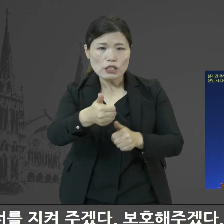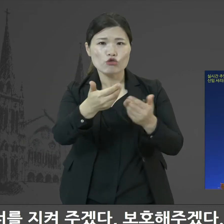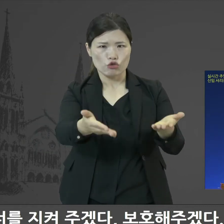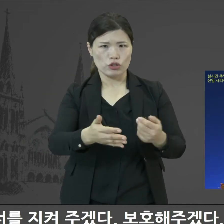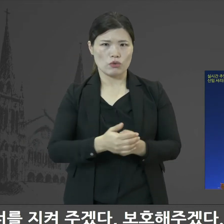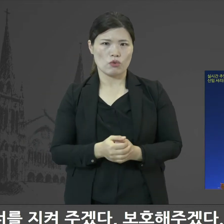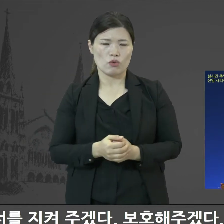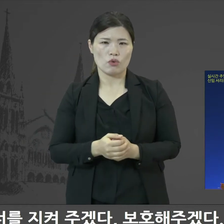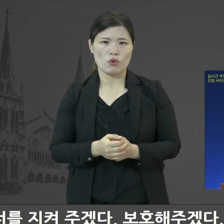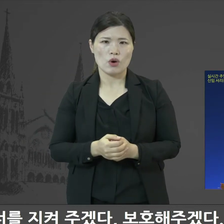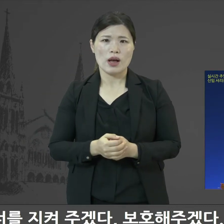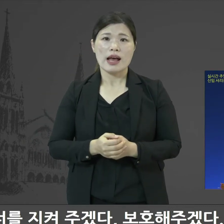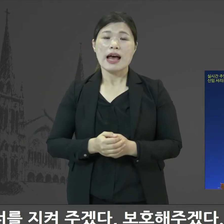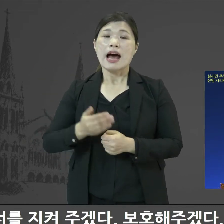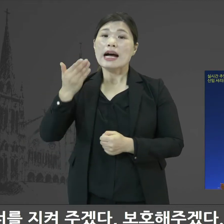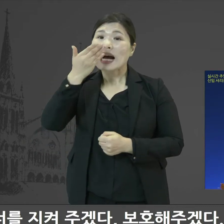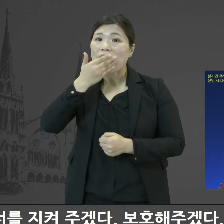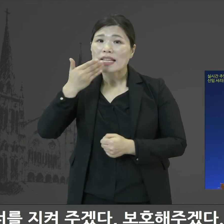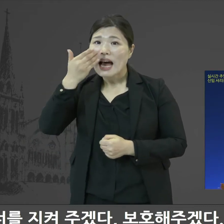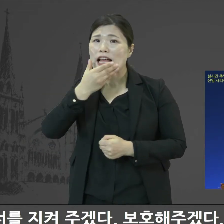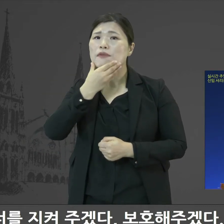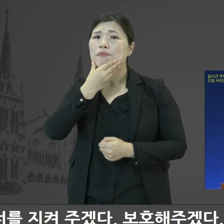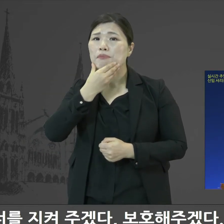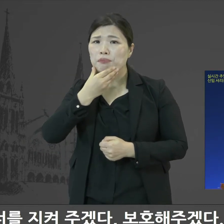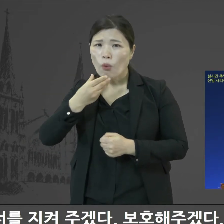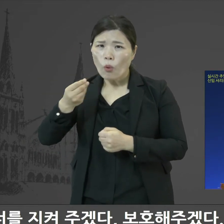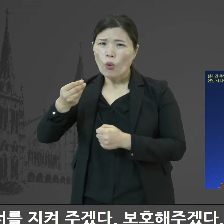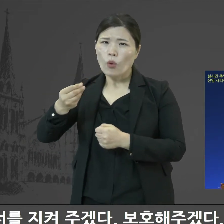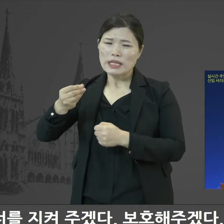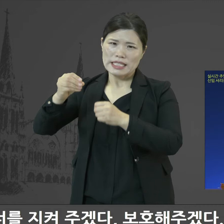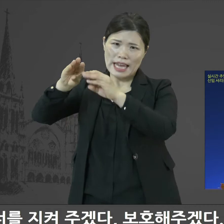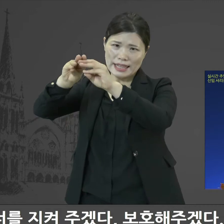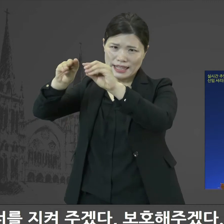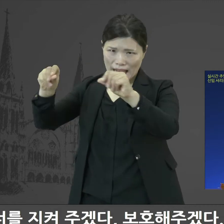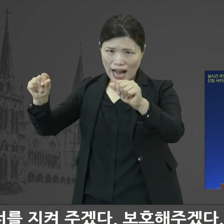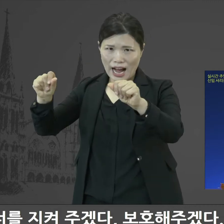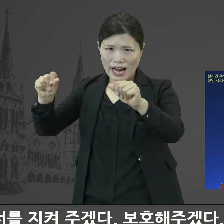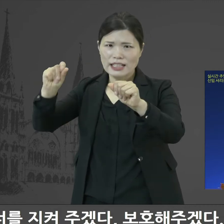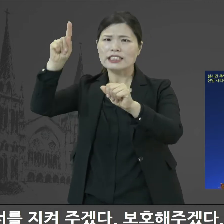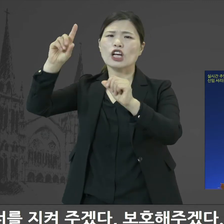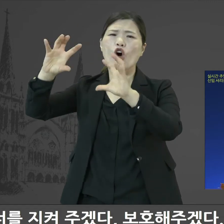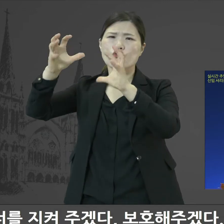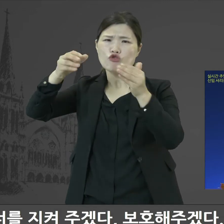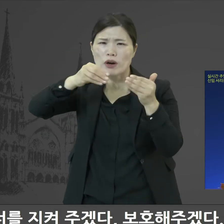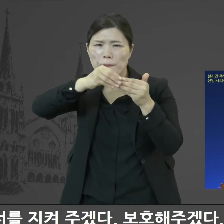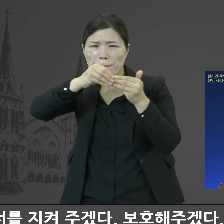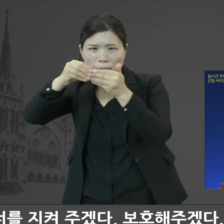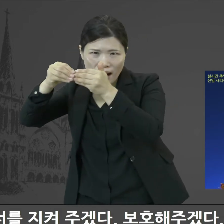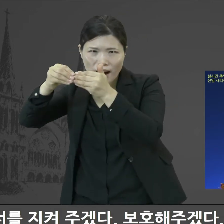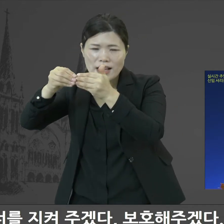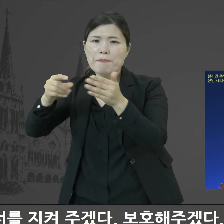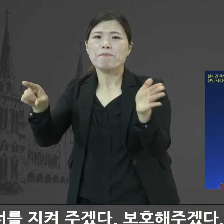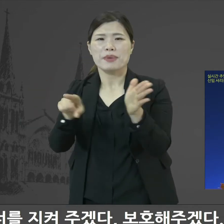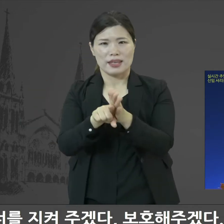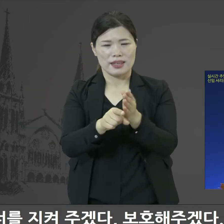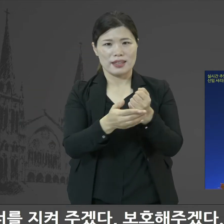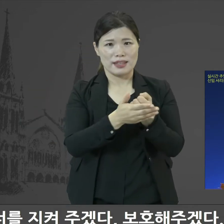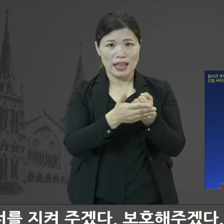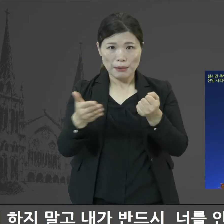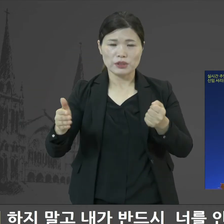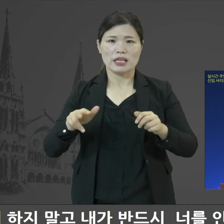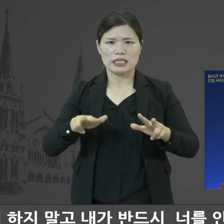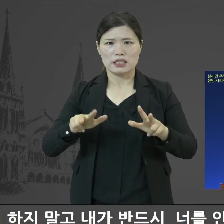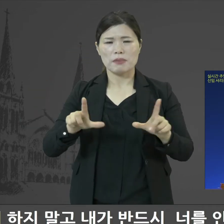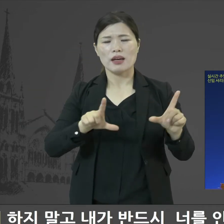가나안 복지 천국으로 내가 반드시 너를 인도하실 것이라는 하나님의 신실한 약속을 내가 믿기 때문에 우리가 오늘의